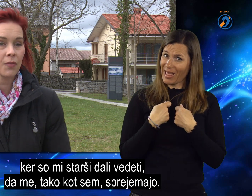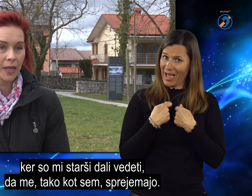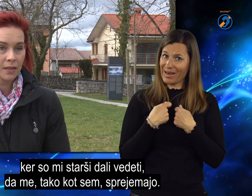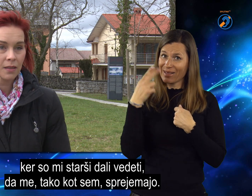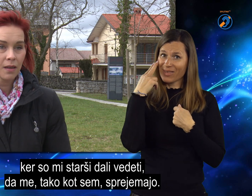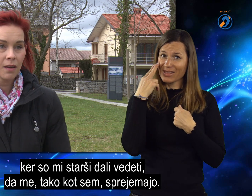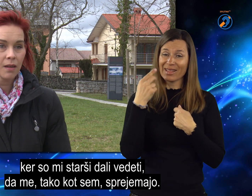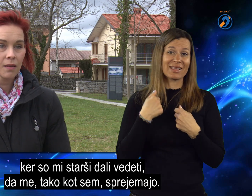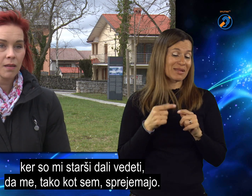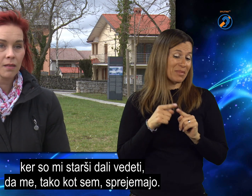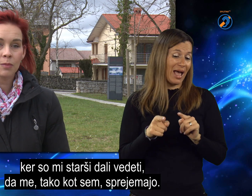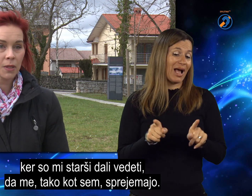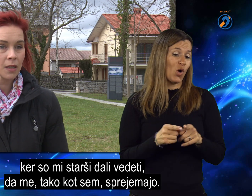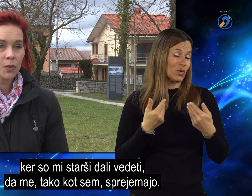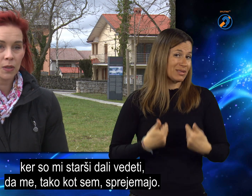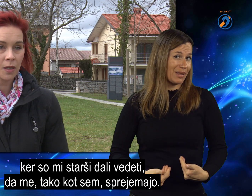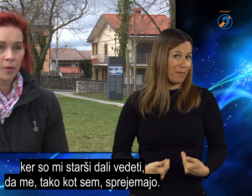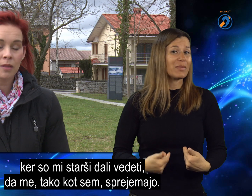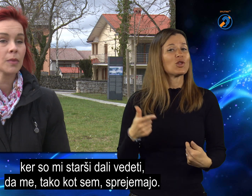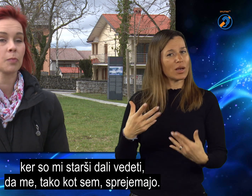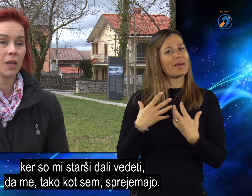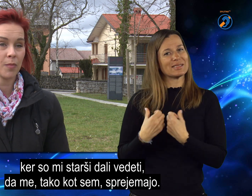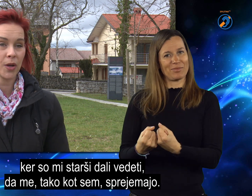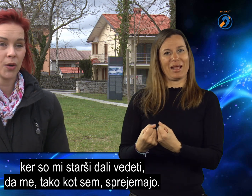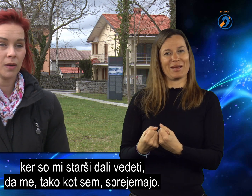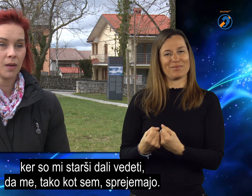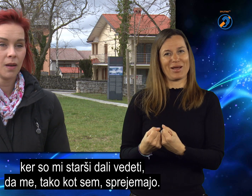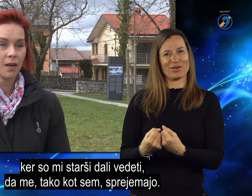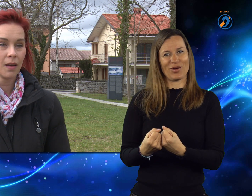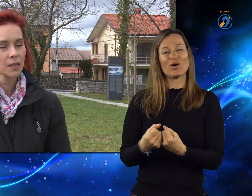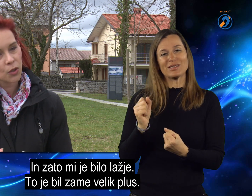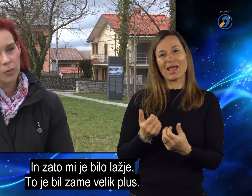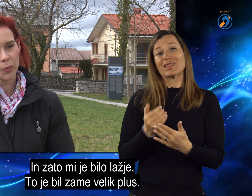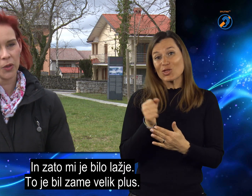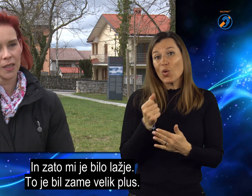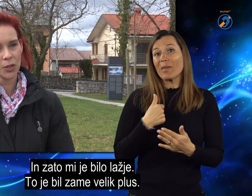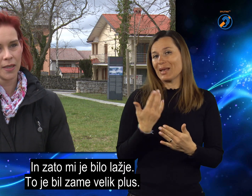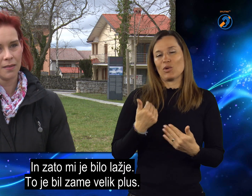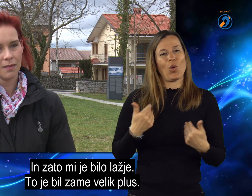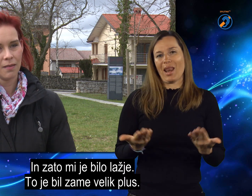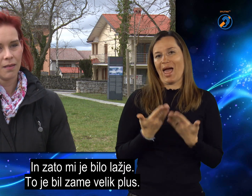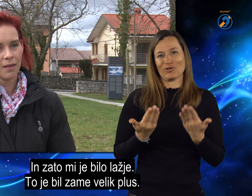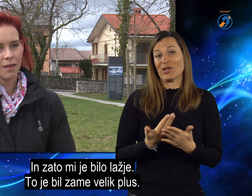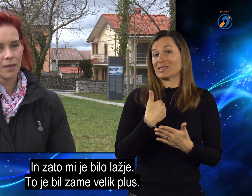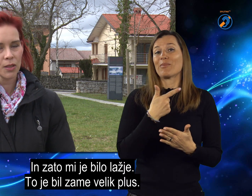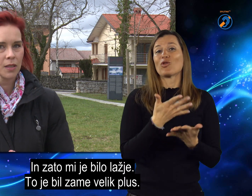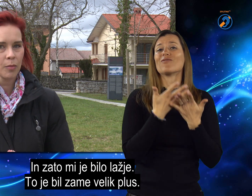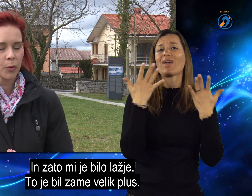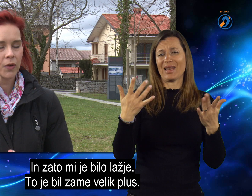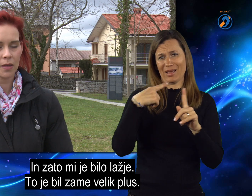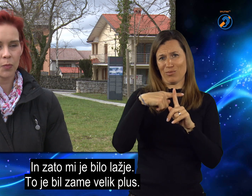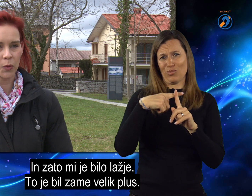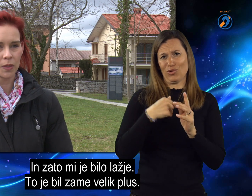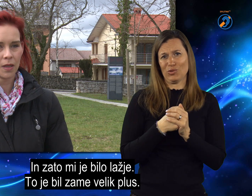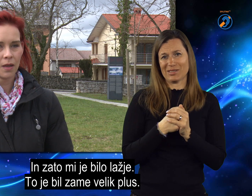mi dali vedeti, da sem tako, kot sem in me sprejemajo. In zato mi je bilo naše. To samo je